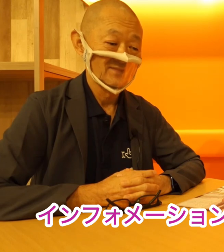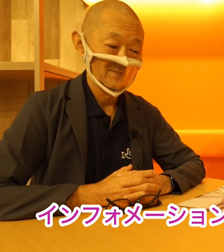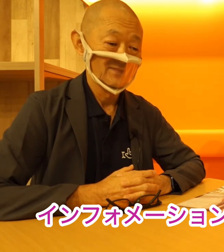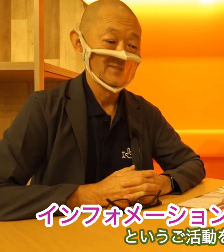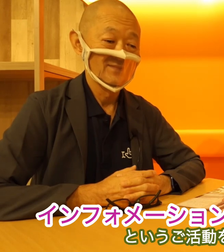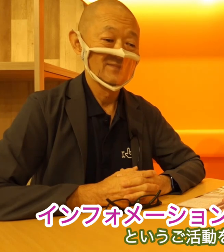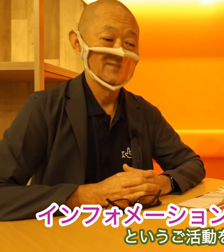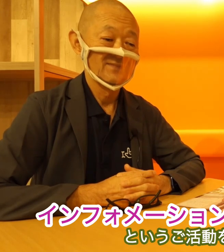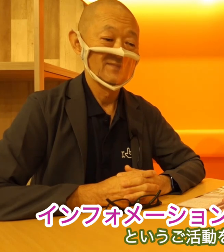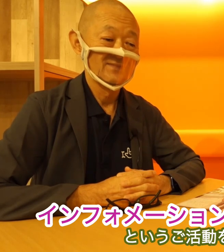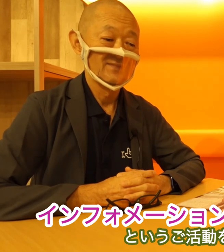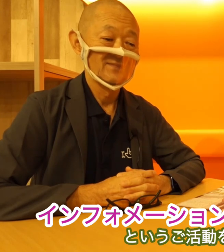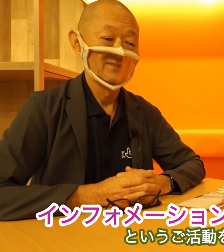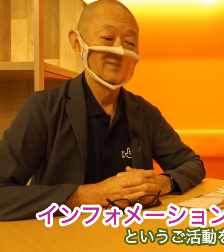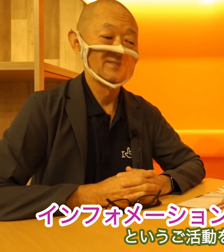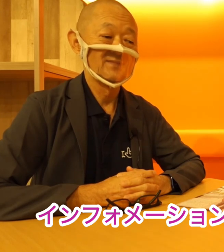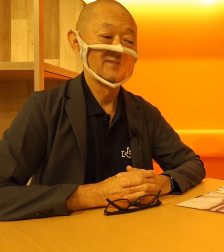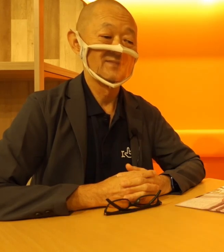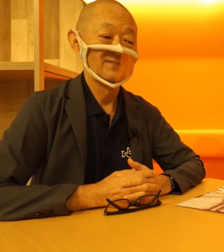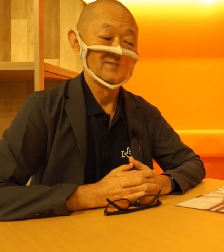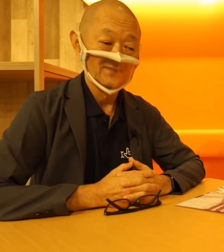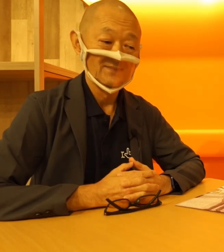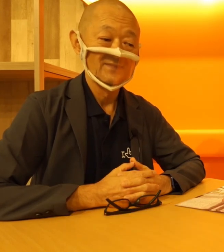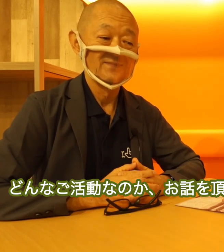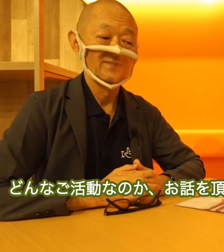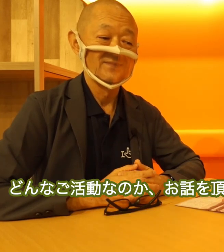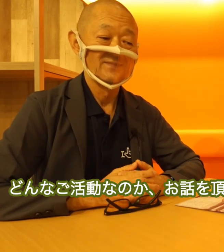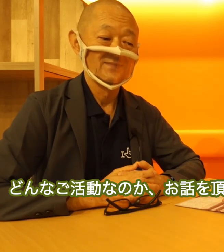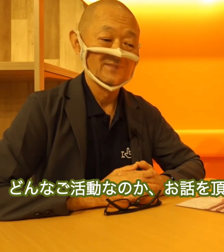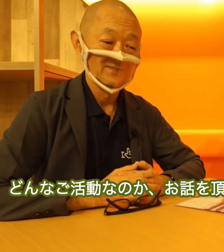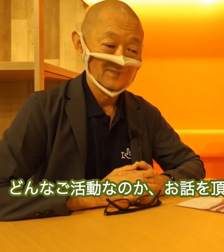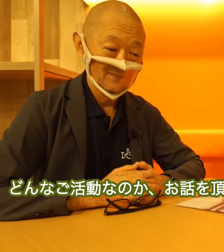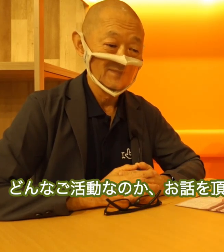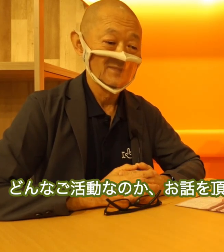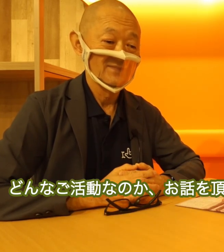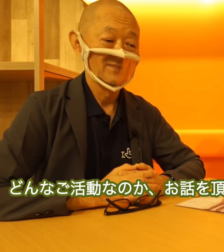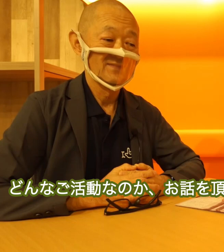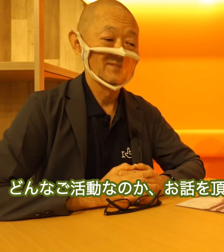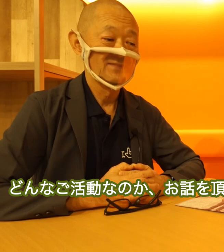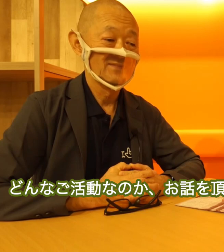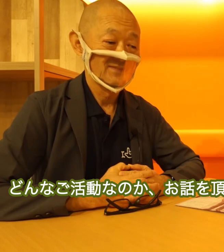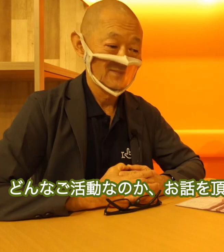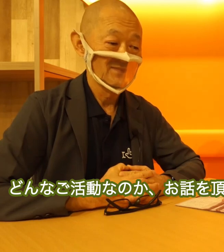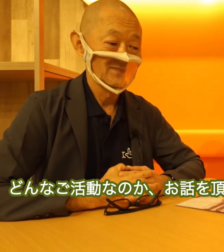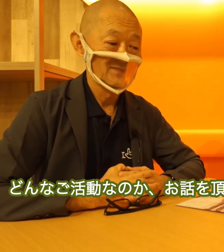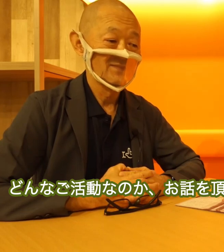活動されていると聞きました。どんなご活動なのかお話しいただいてもよろしいでしょうか。